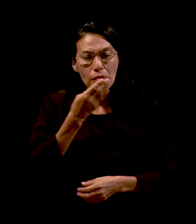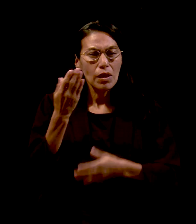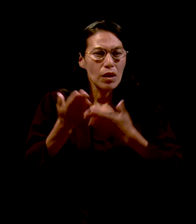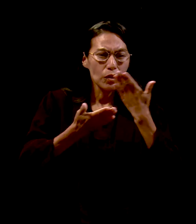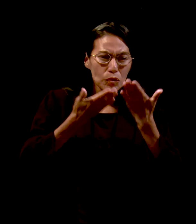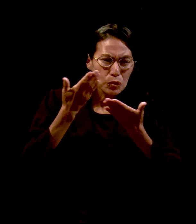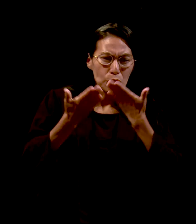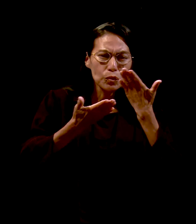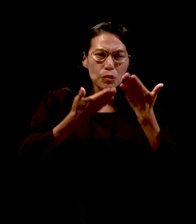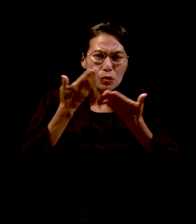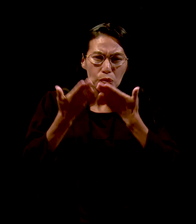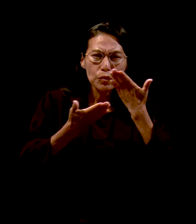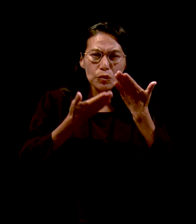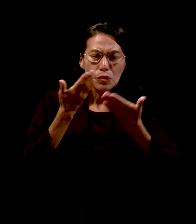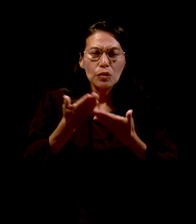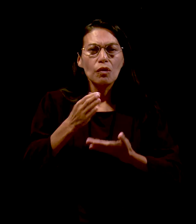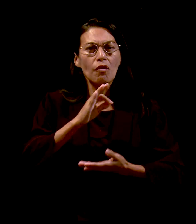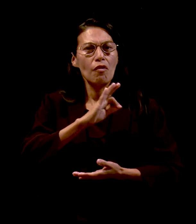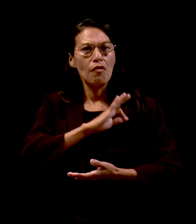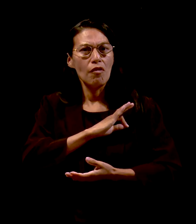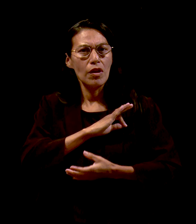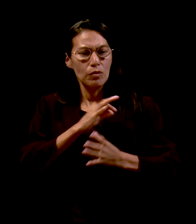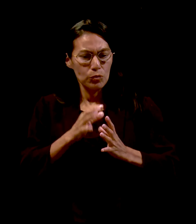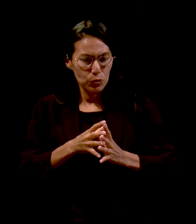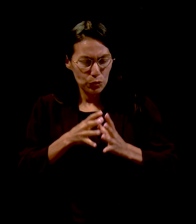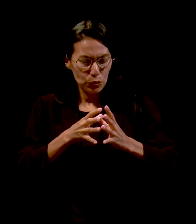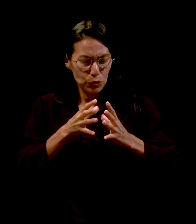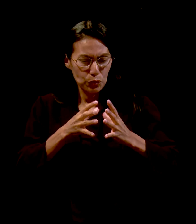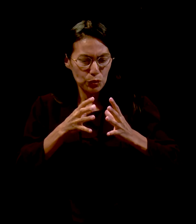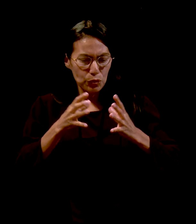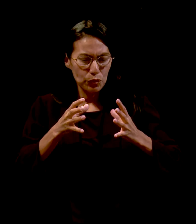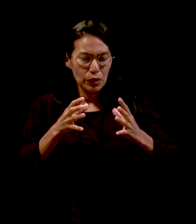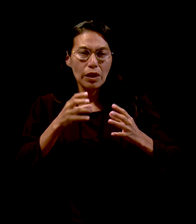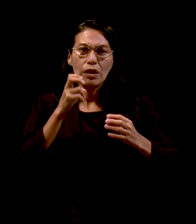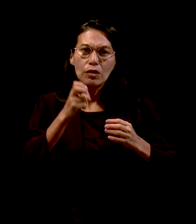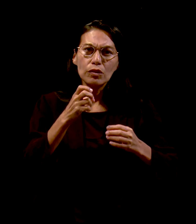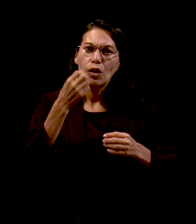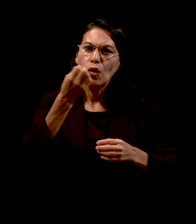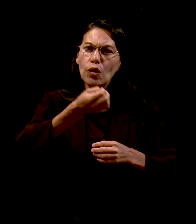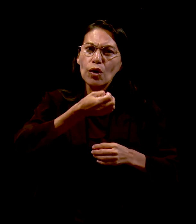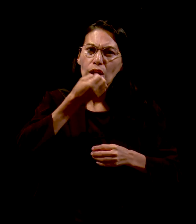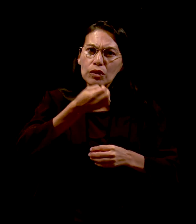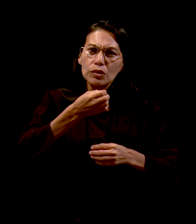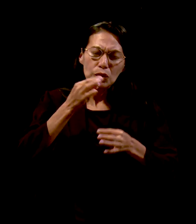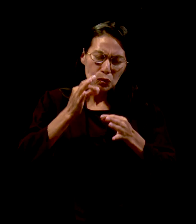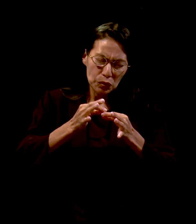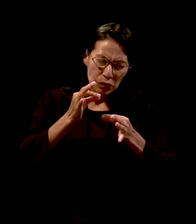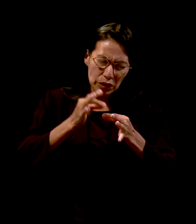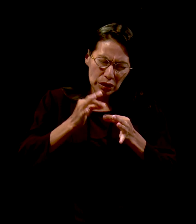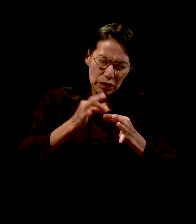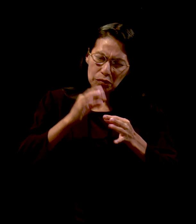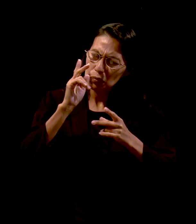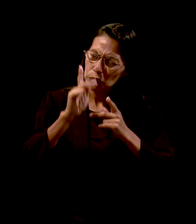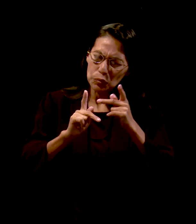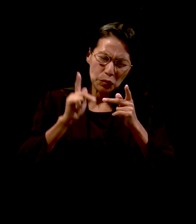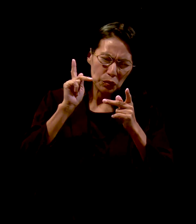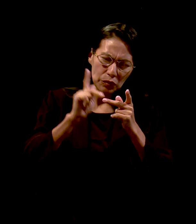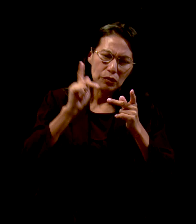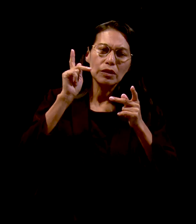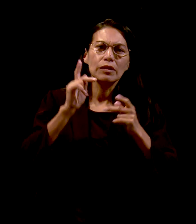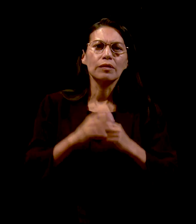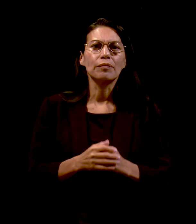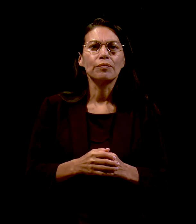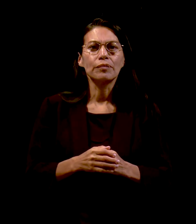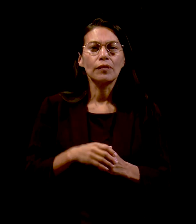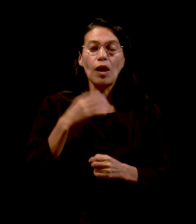biblia pues nuestra fe va creciendo y perfeccionamos la oración va desarrollándose ese estilo